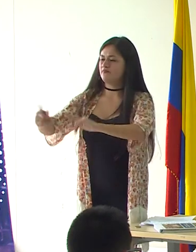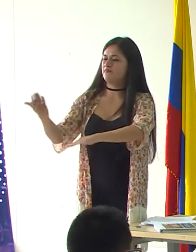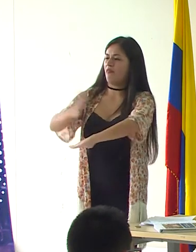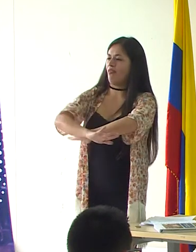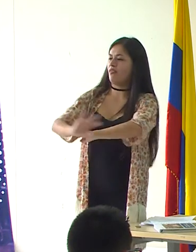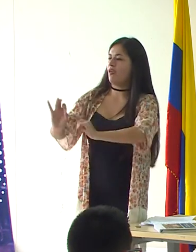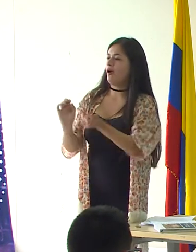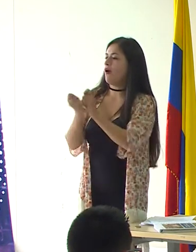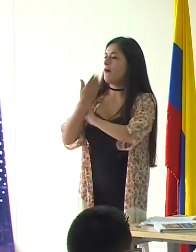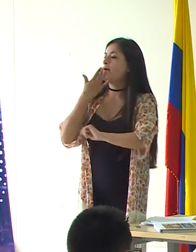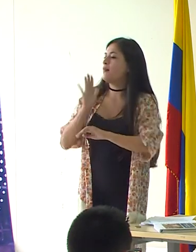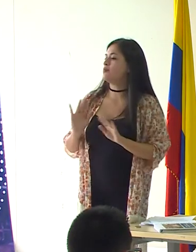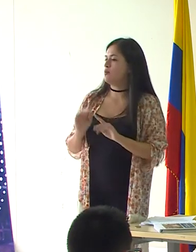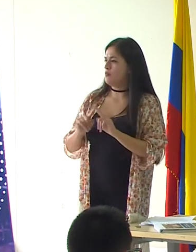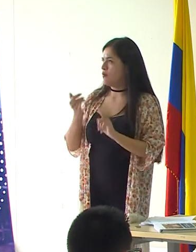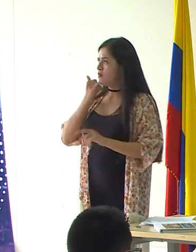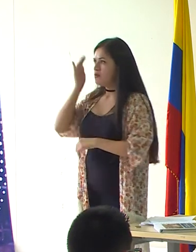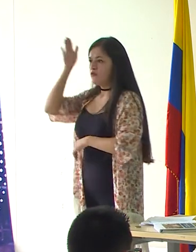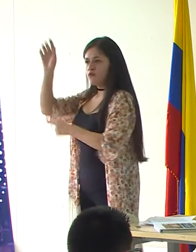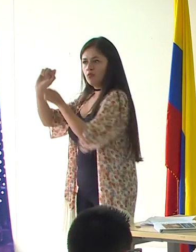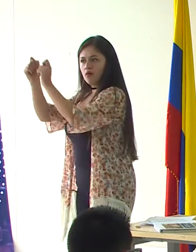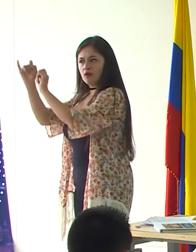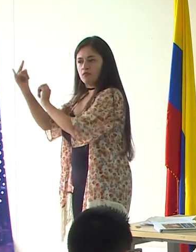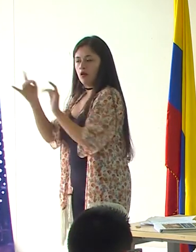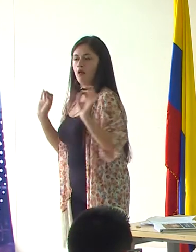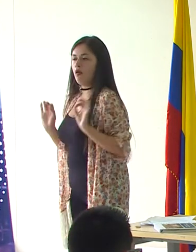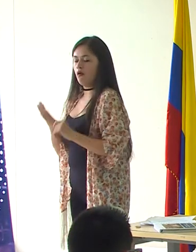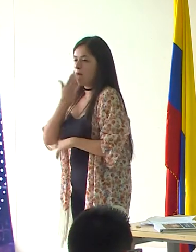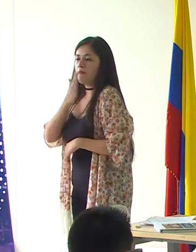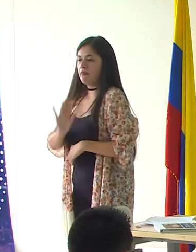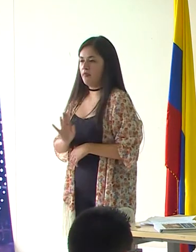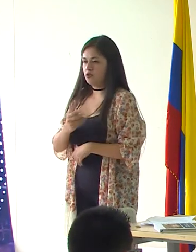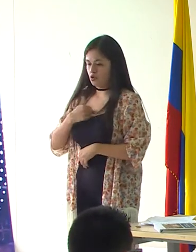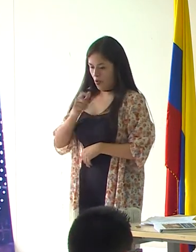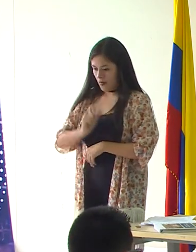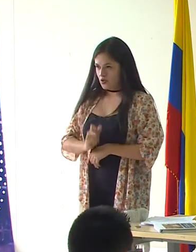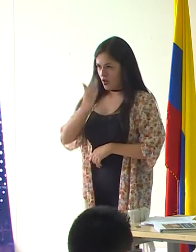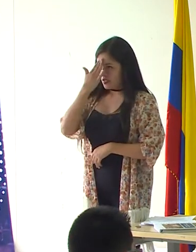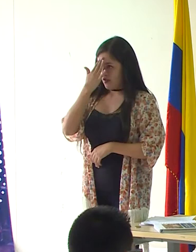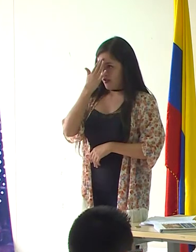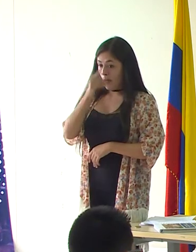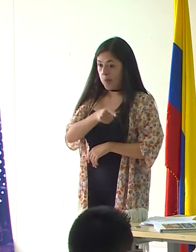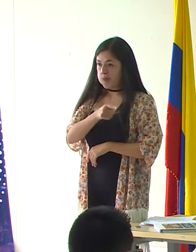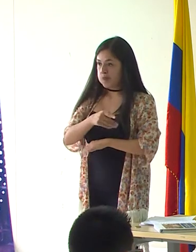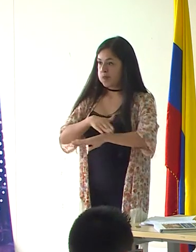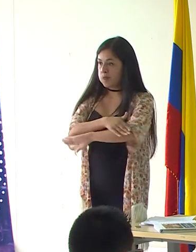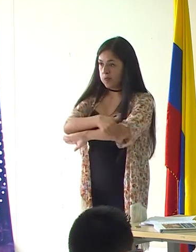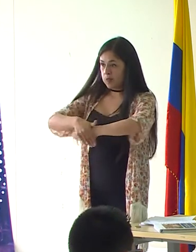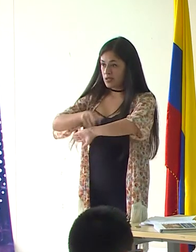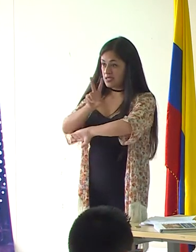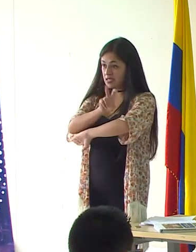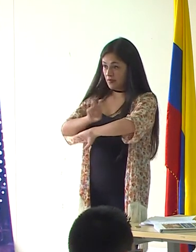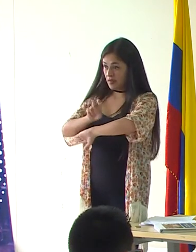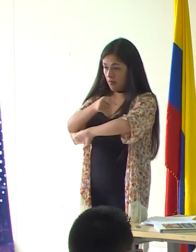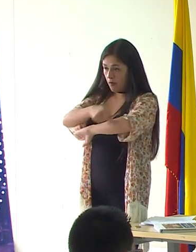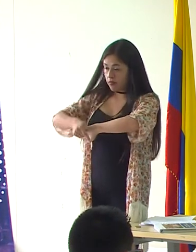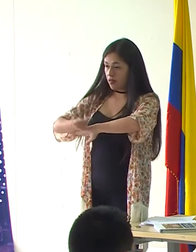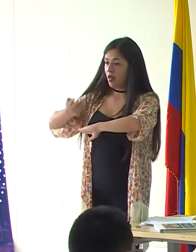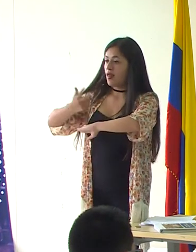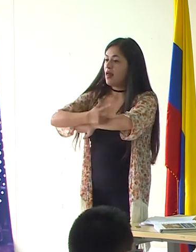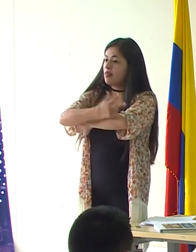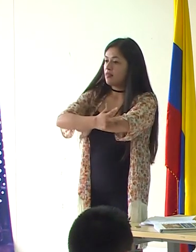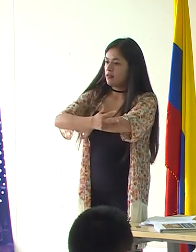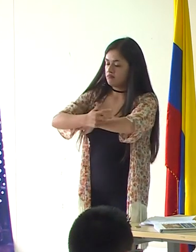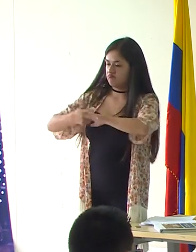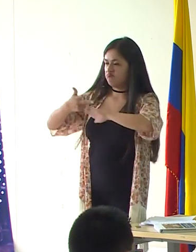cambios y acciones hacia el futuro no va a poder saber que el tranvía fue sepultado por un hecho violento y que